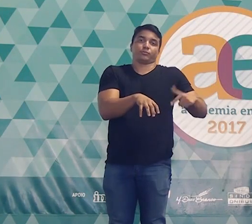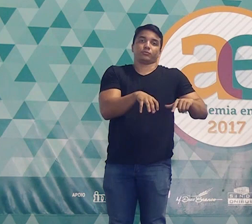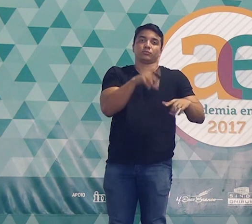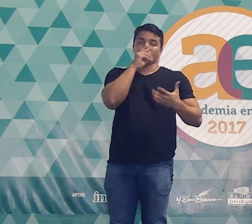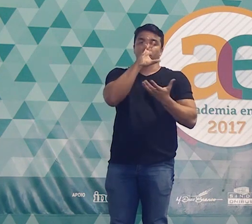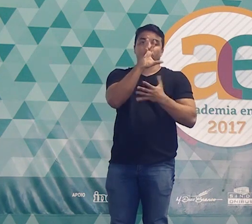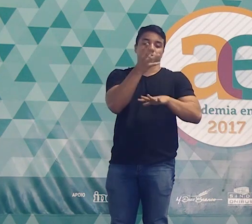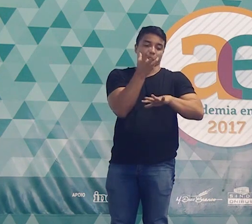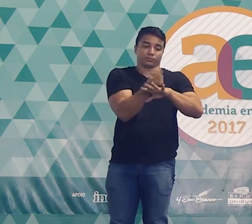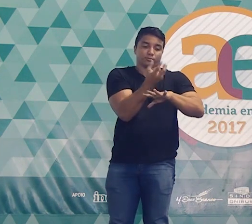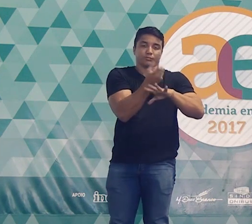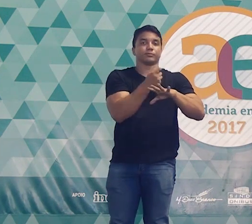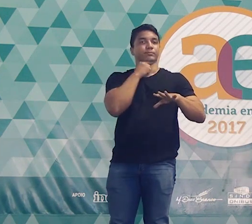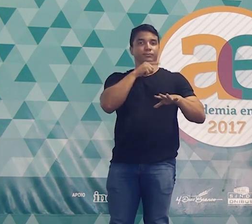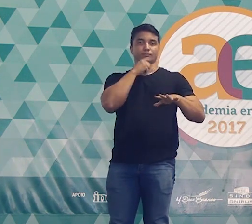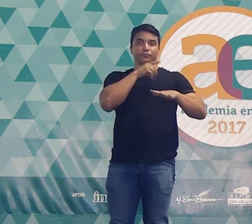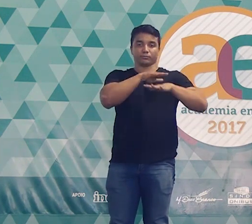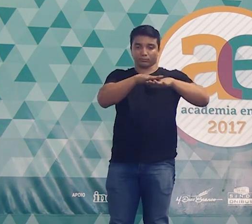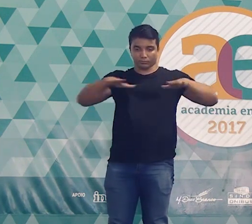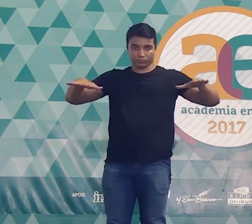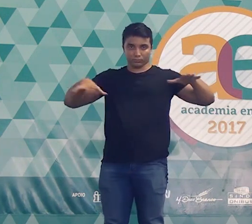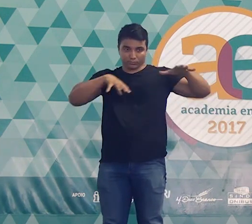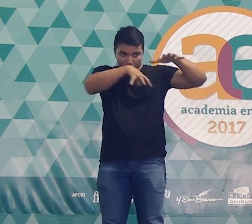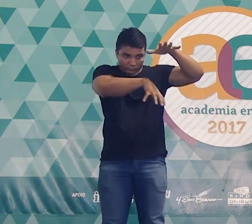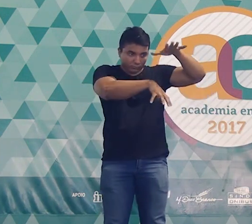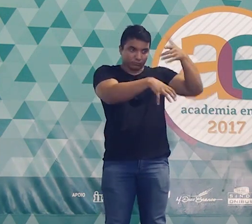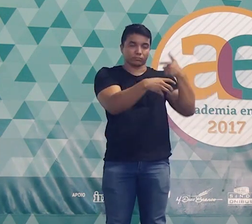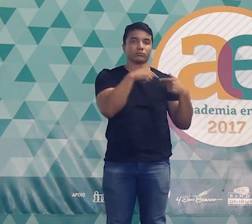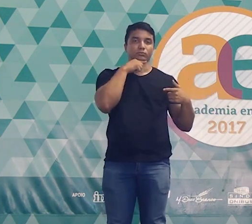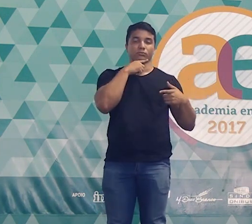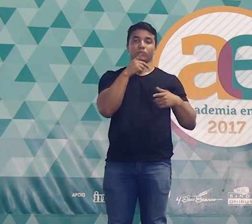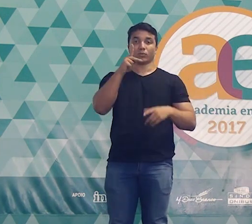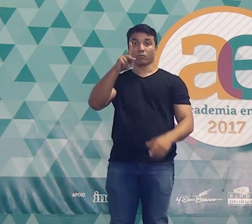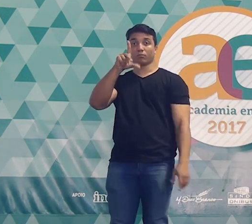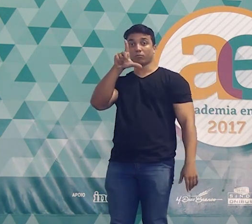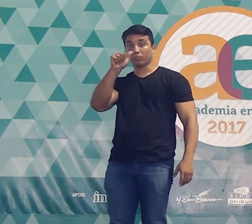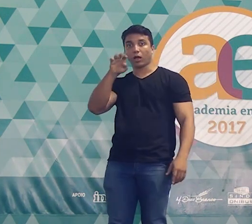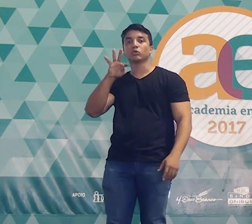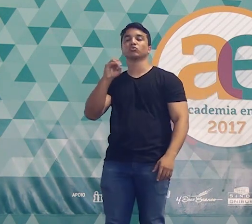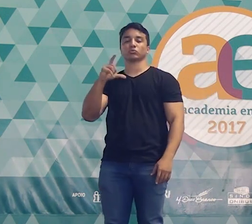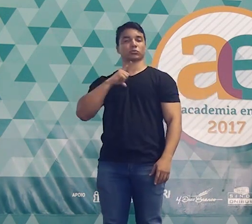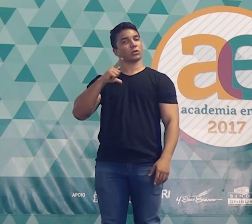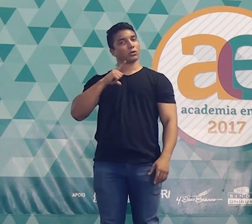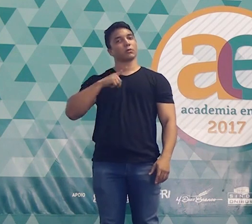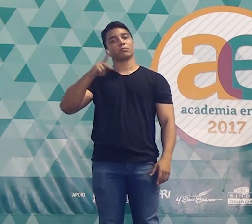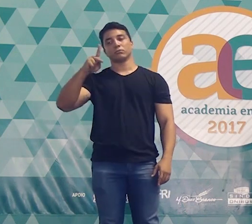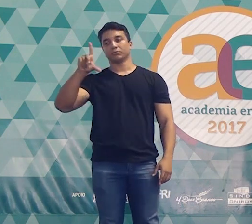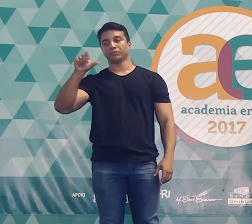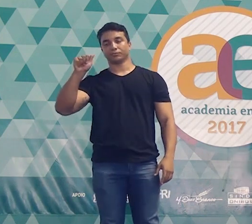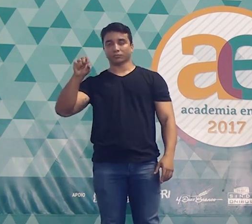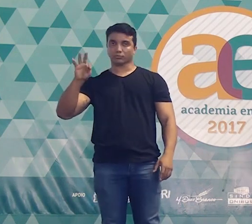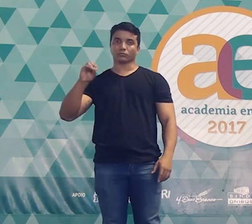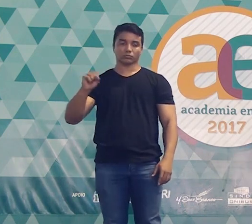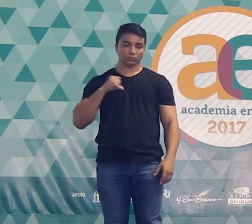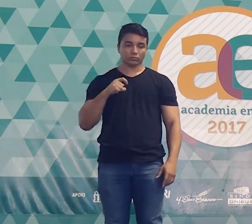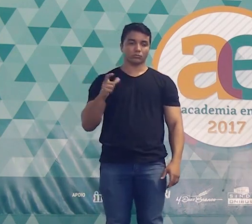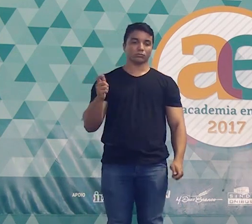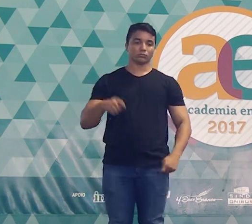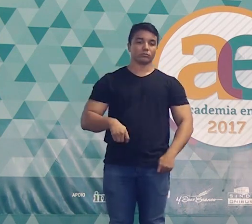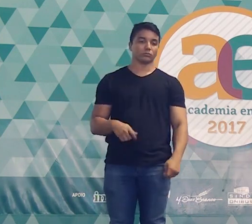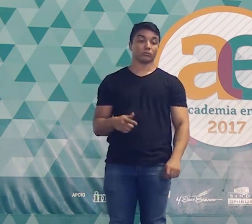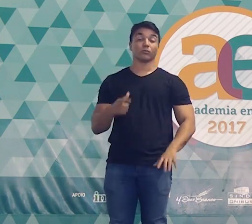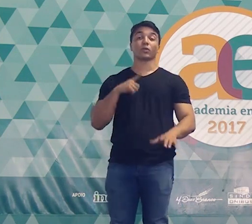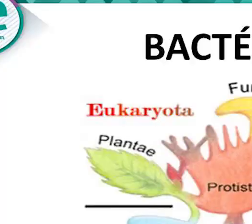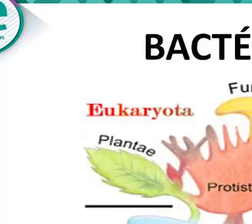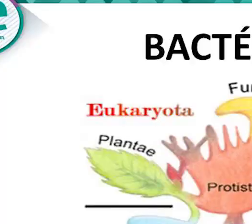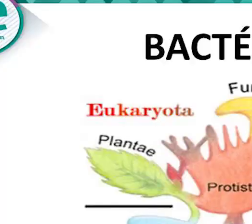fazem fotossíntese, tá? Mas vão ter o que na raiz? Plastos, né? A raiz vai ter plastos, né?